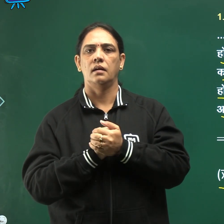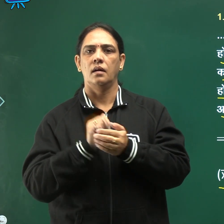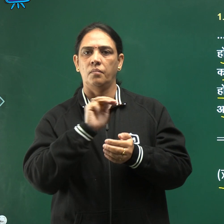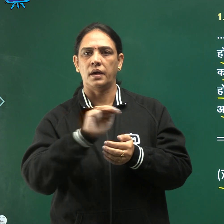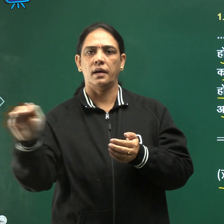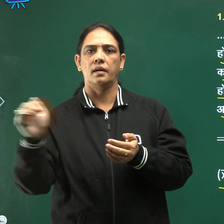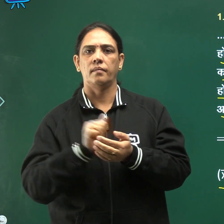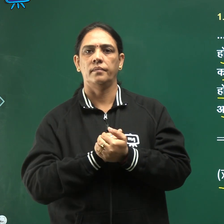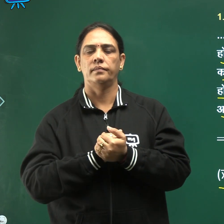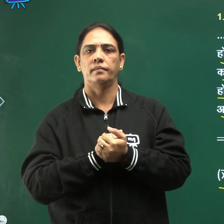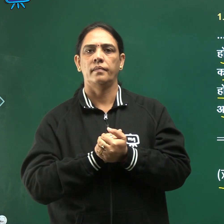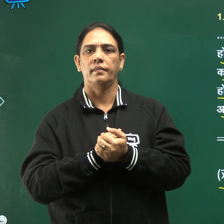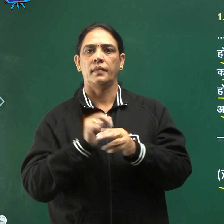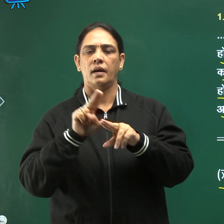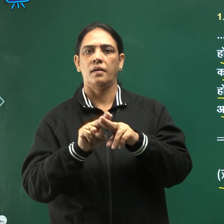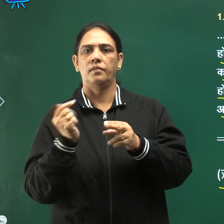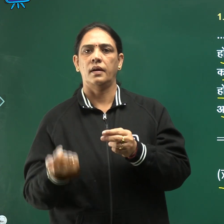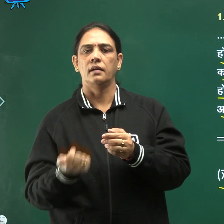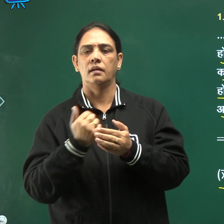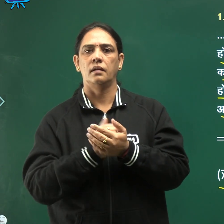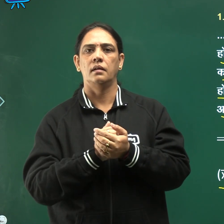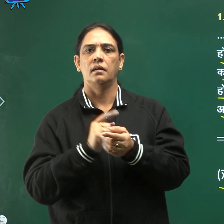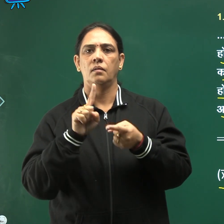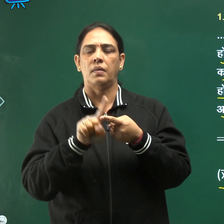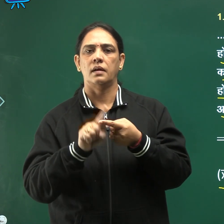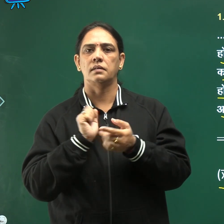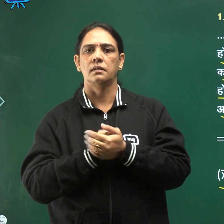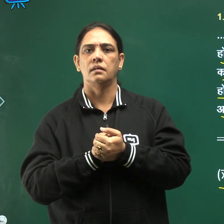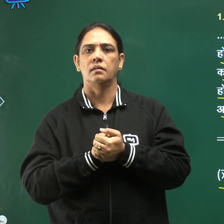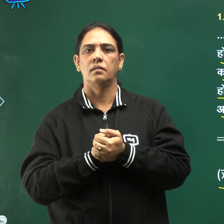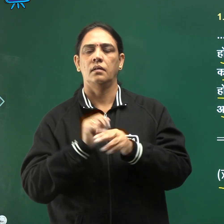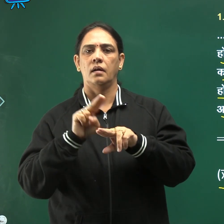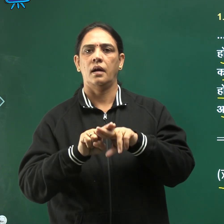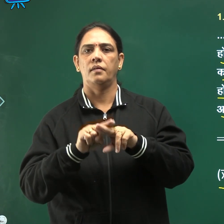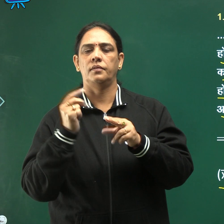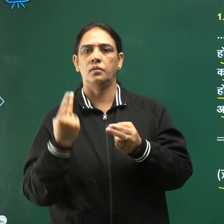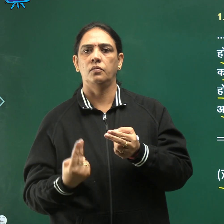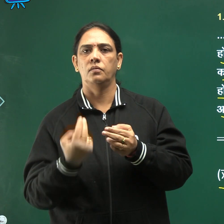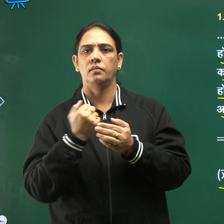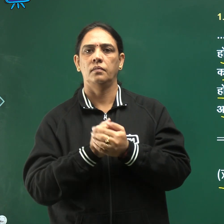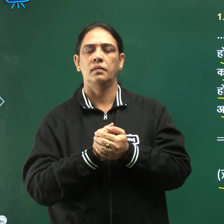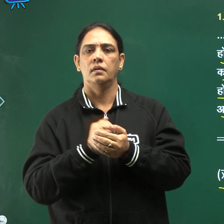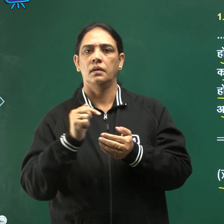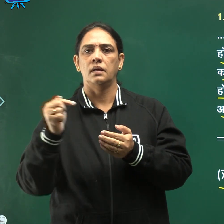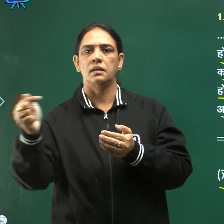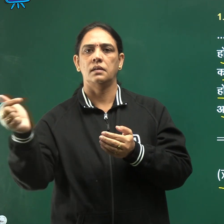बटे f1 प्लस f2 ...